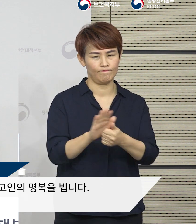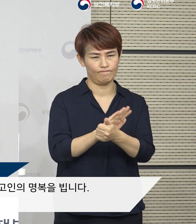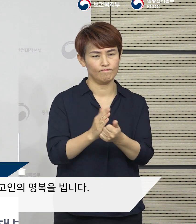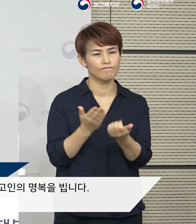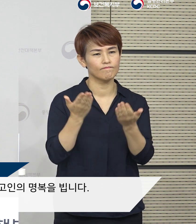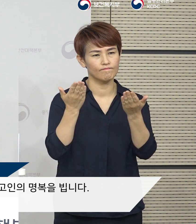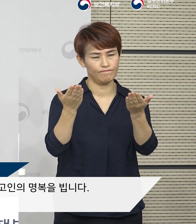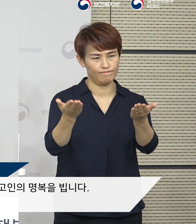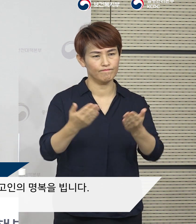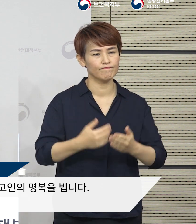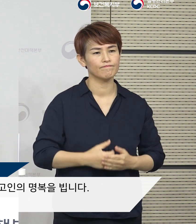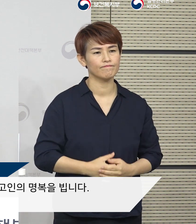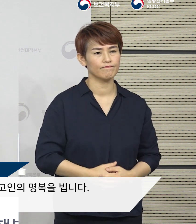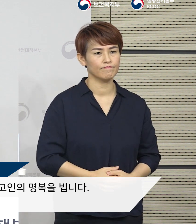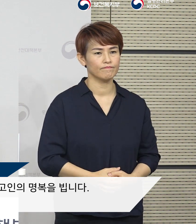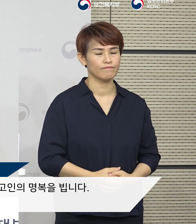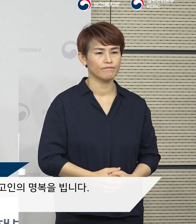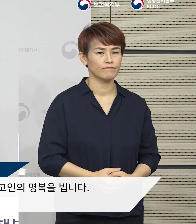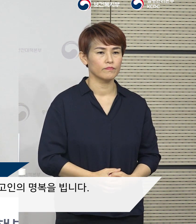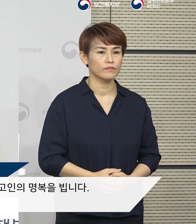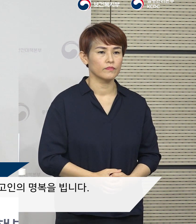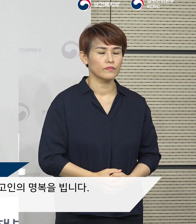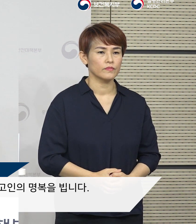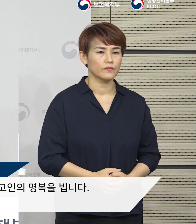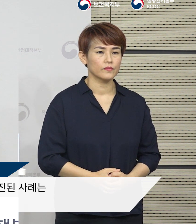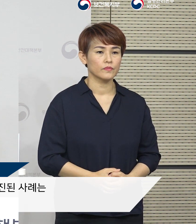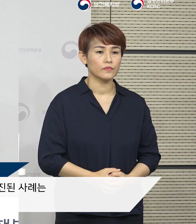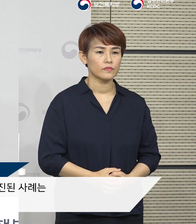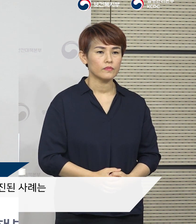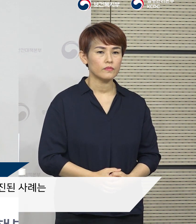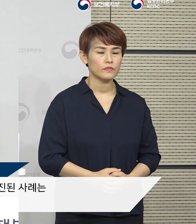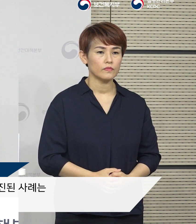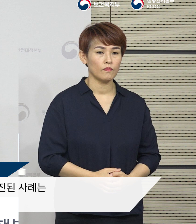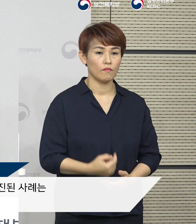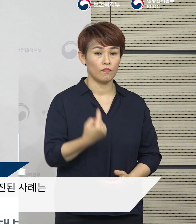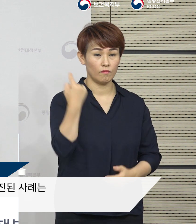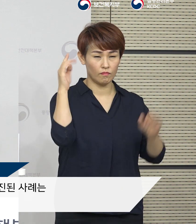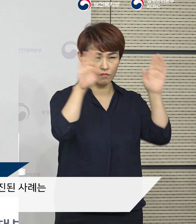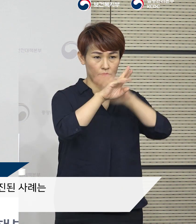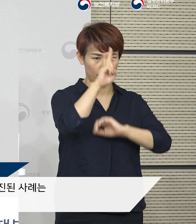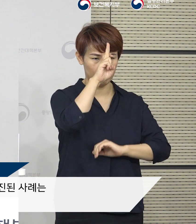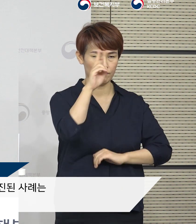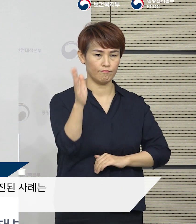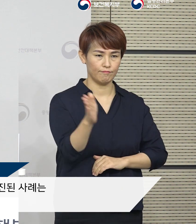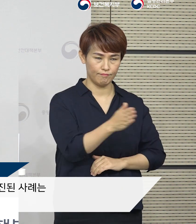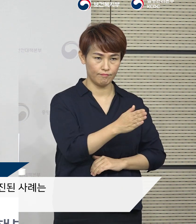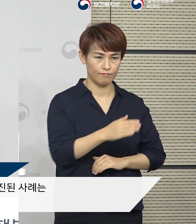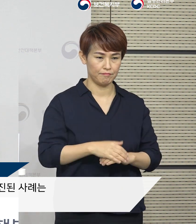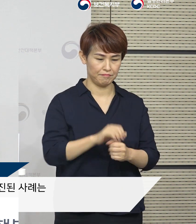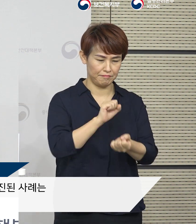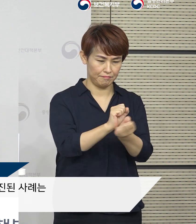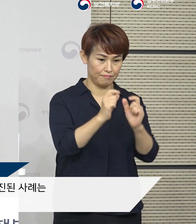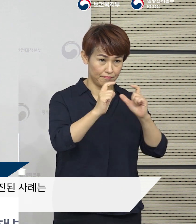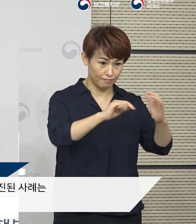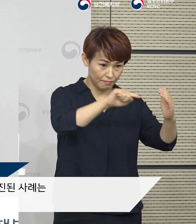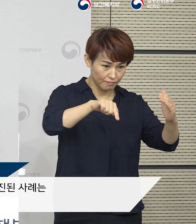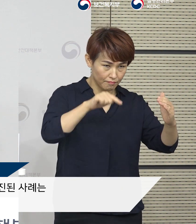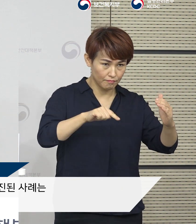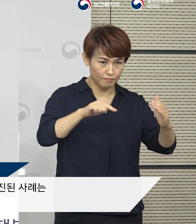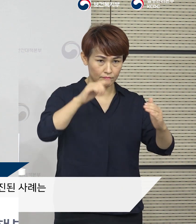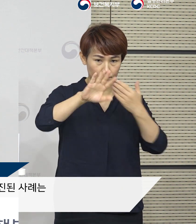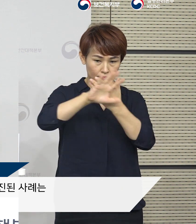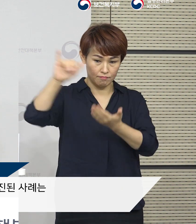드리고 상가 고인의 명복을 빕니다. 금일 오전 0시 기준 확진자 중 검역 단계에서